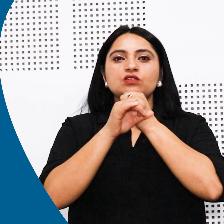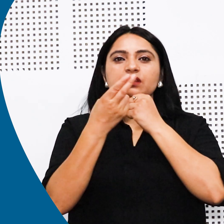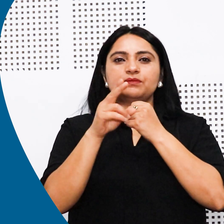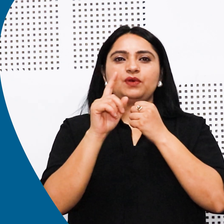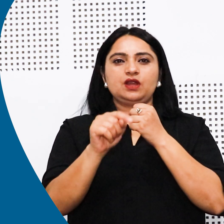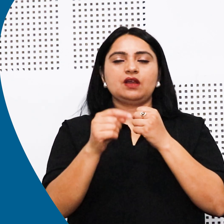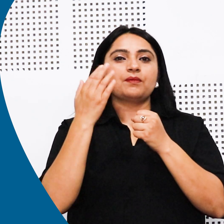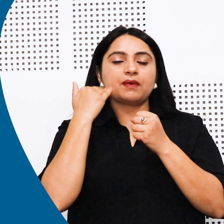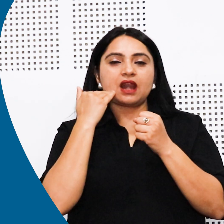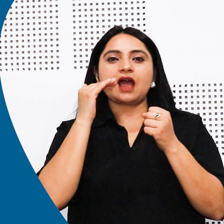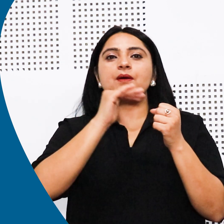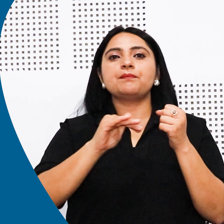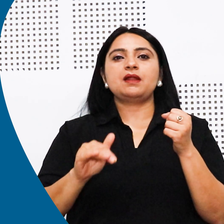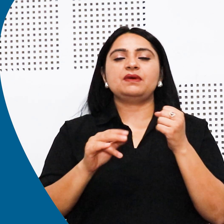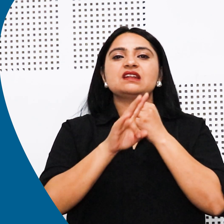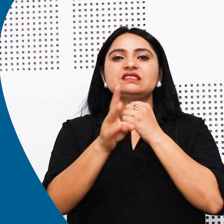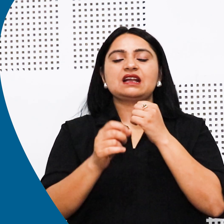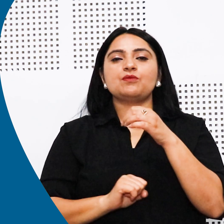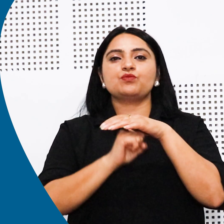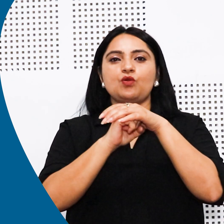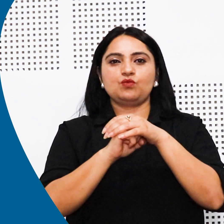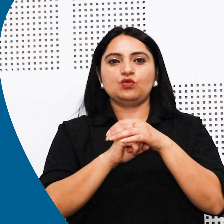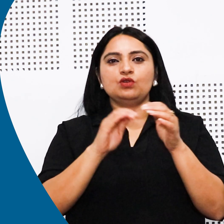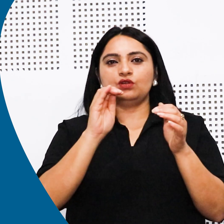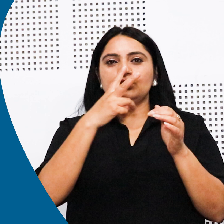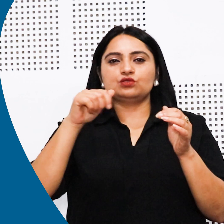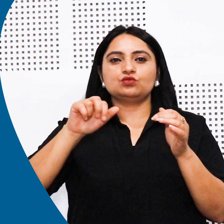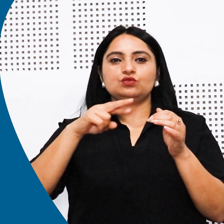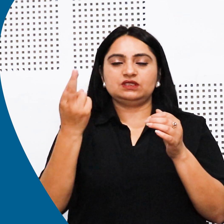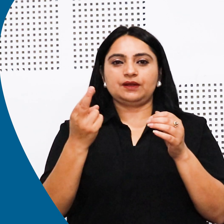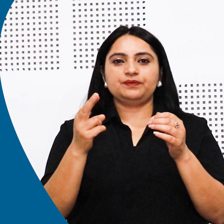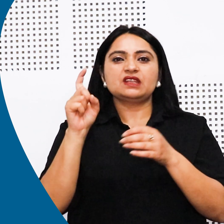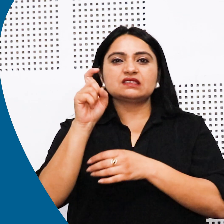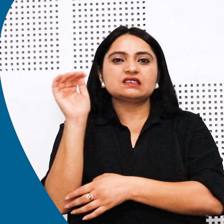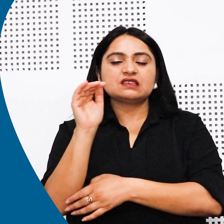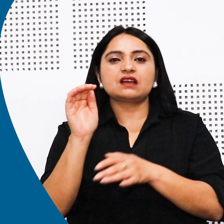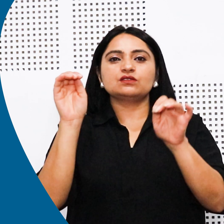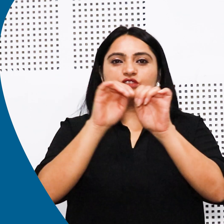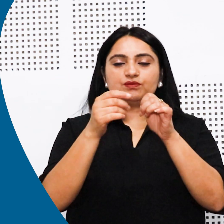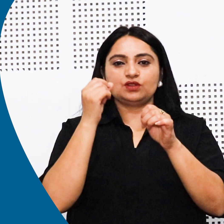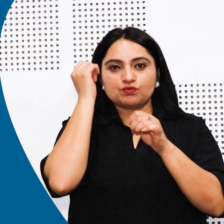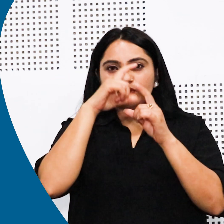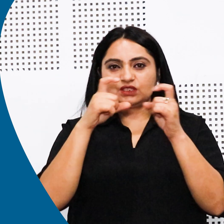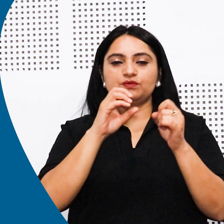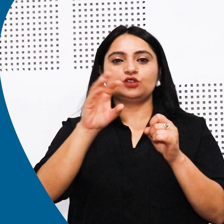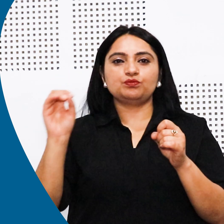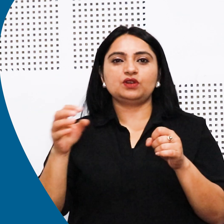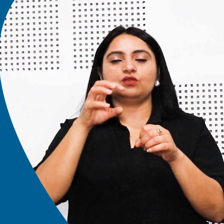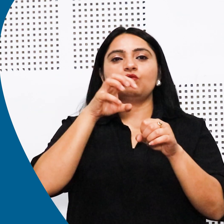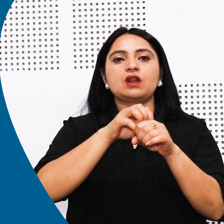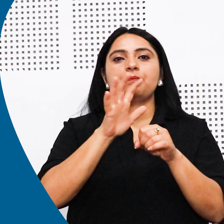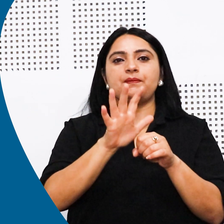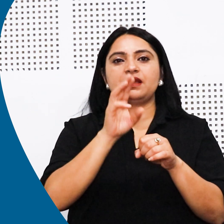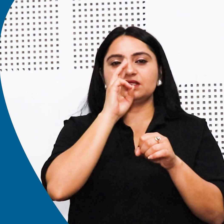रहेको महिला तथा बालबालिका शाखाका प्रमुख सुर्जा दाहाल, ज्येष्ठ नागरिक सम्बन्धी परिचय पत्रहरू वितरण, 5 नम्बर वडामा